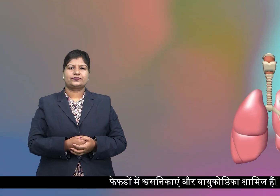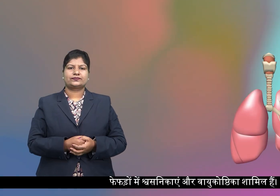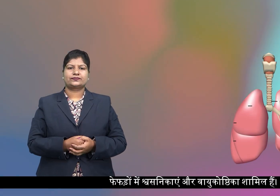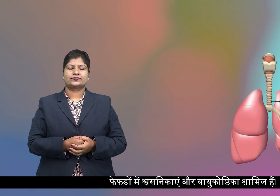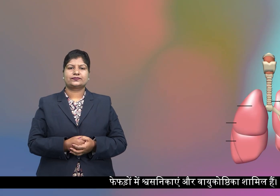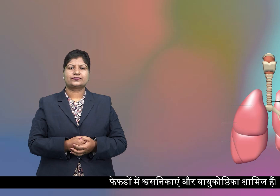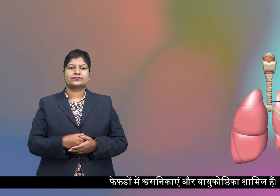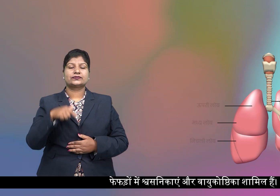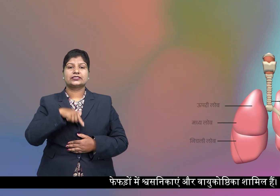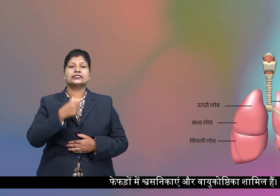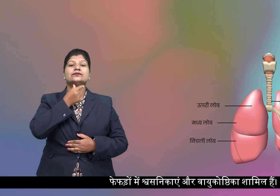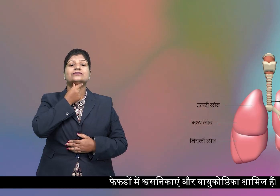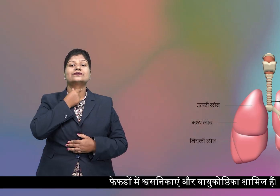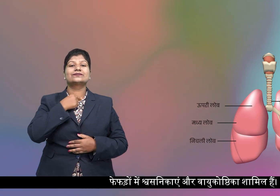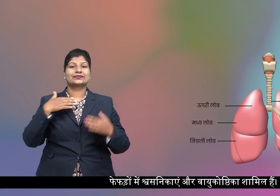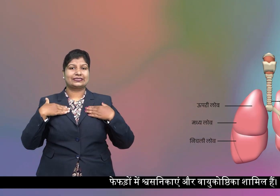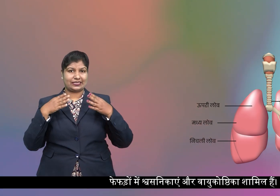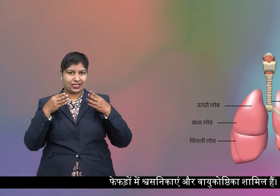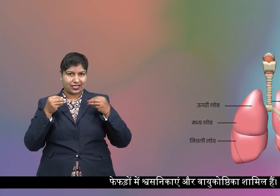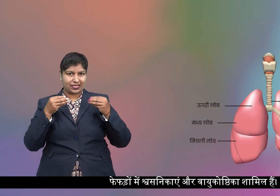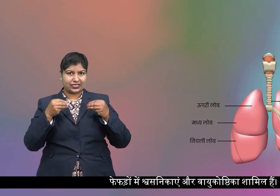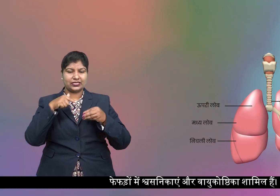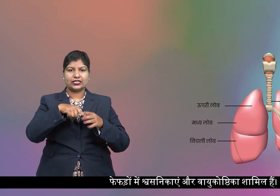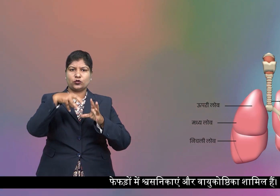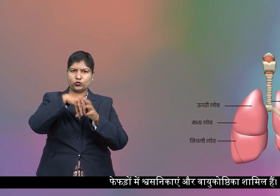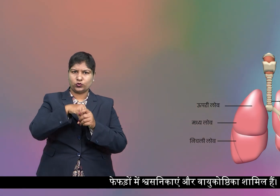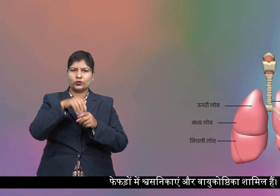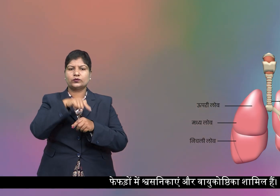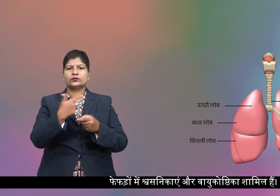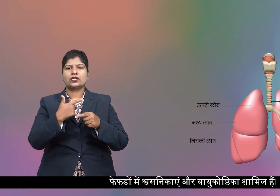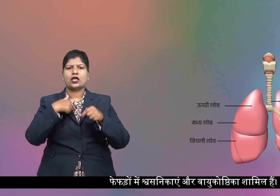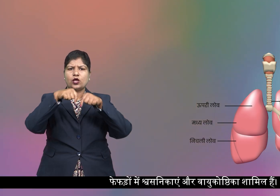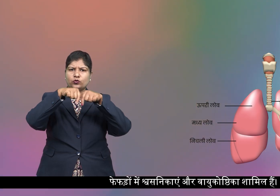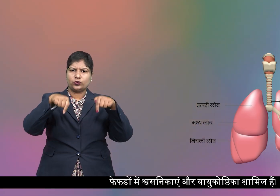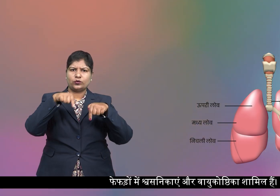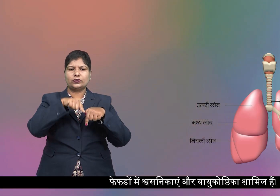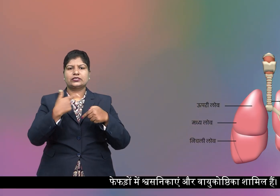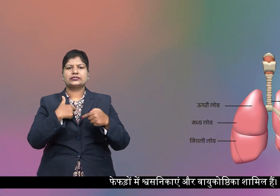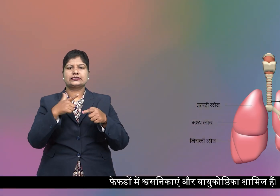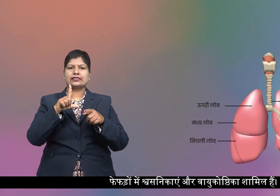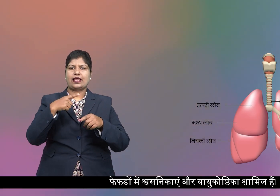फेफड़ों में श्वासनिकाएं और वायु कोशिका शामिल है।